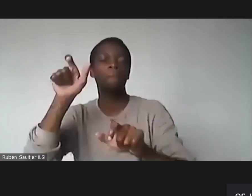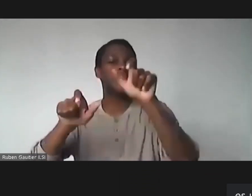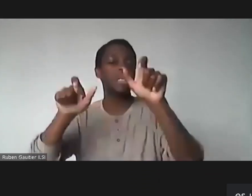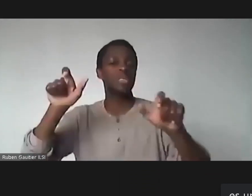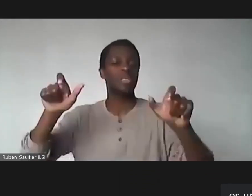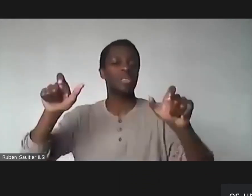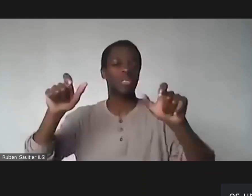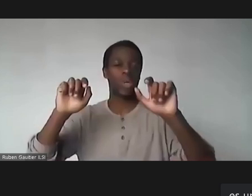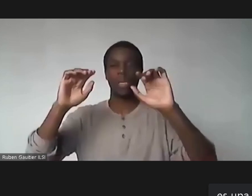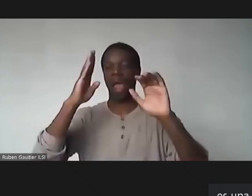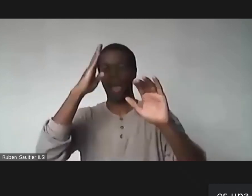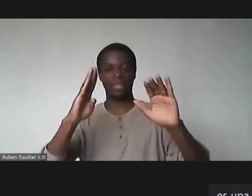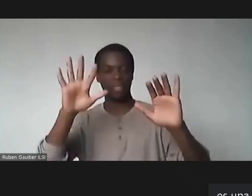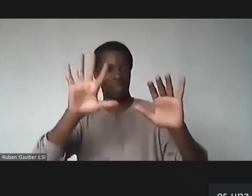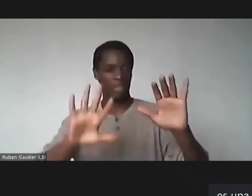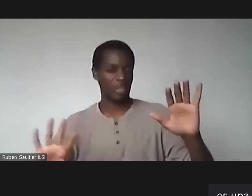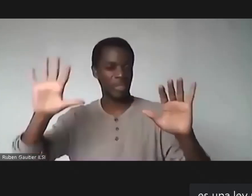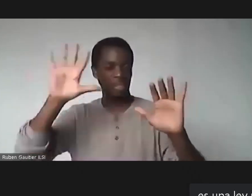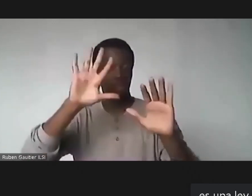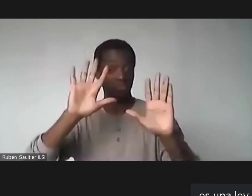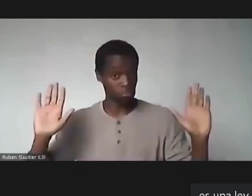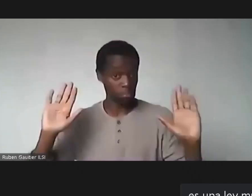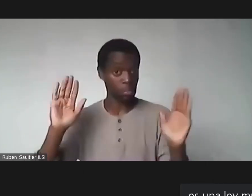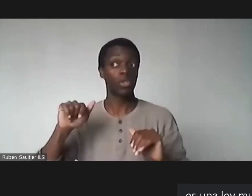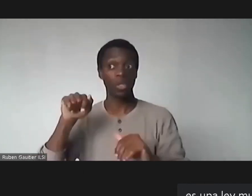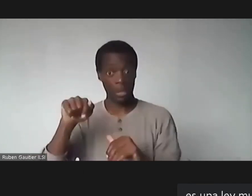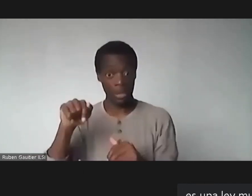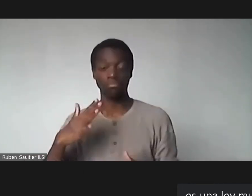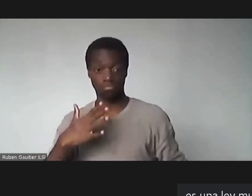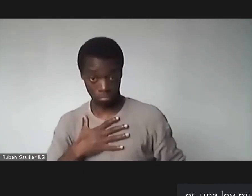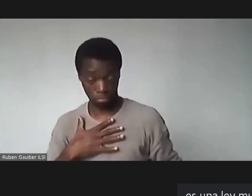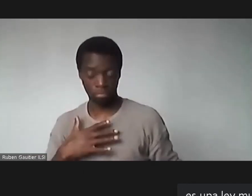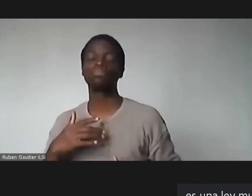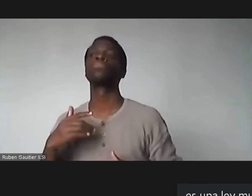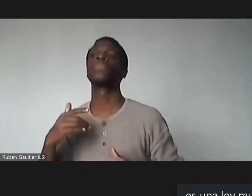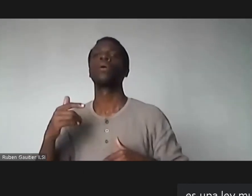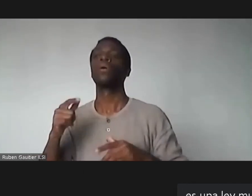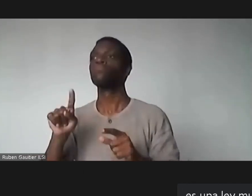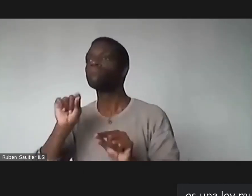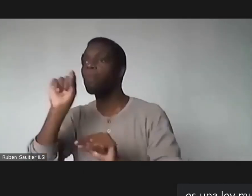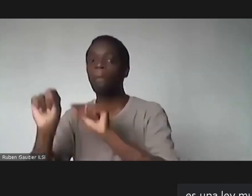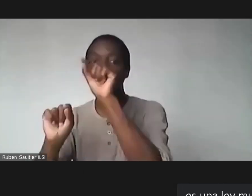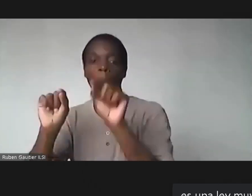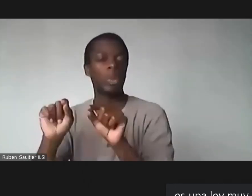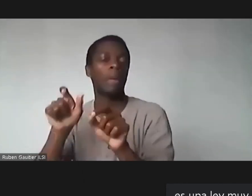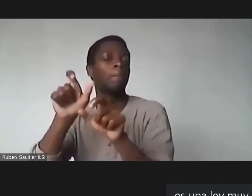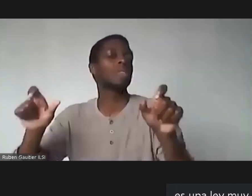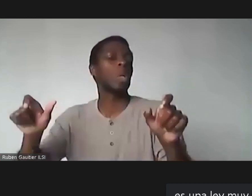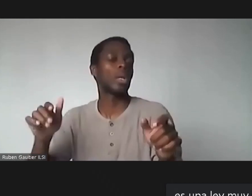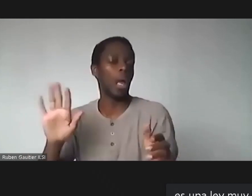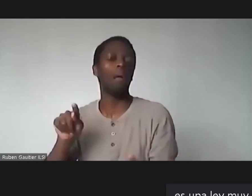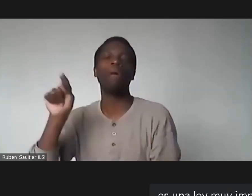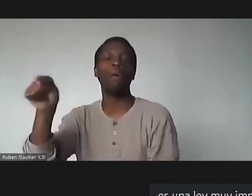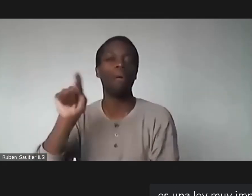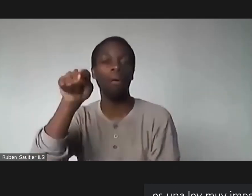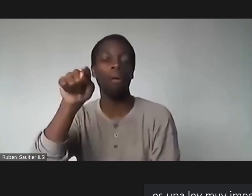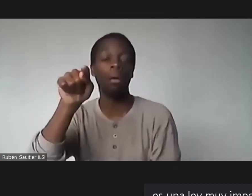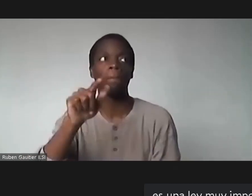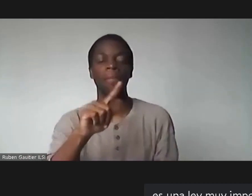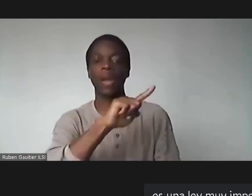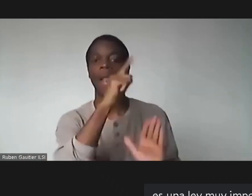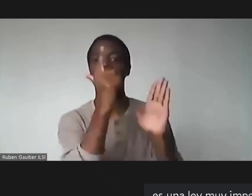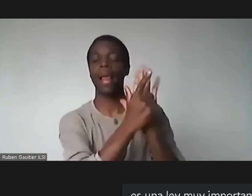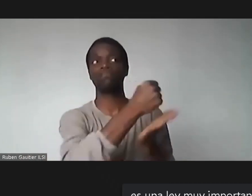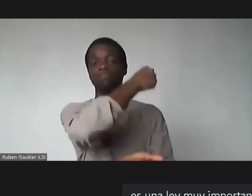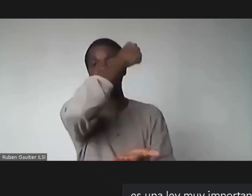del cuestionario de censo demográfico de Brasil que tiene una ley que obliga al instituto a hacer, como es el único que existe